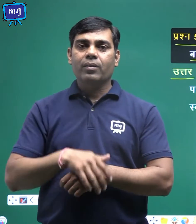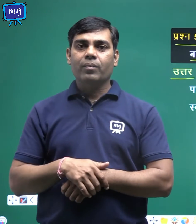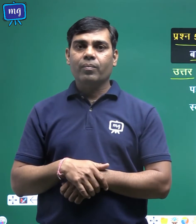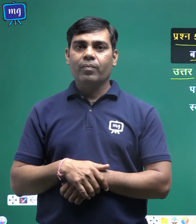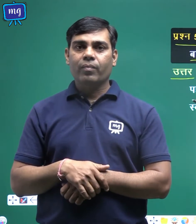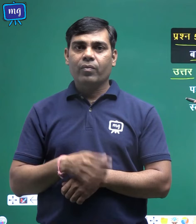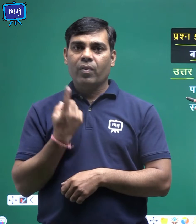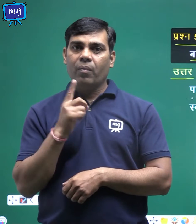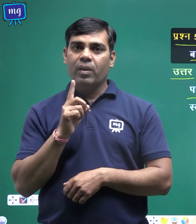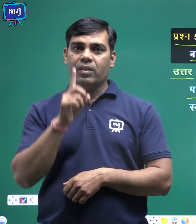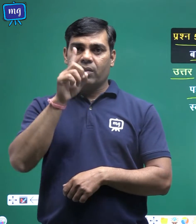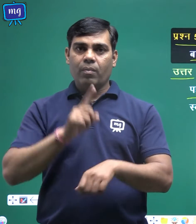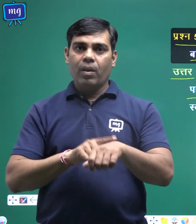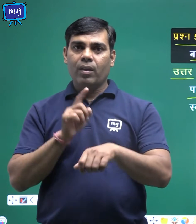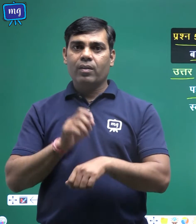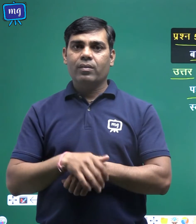पहली बार